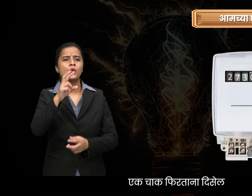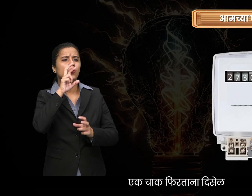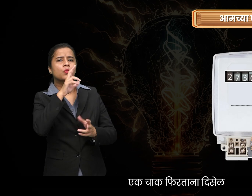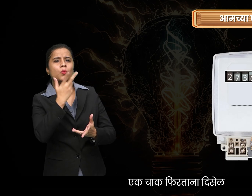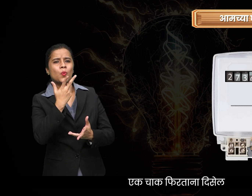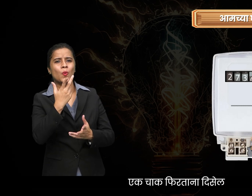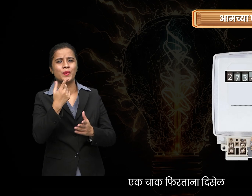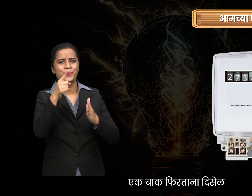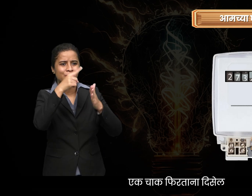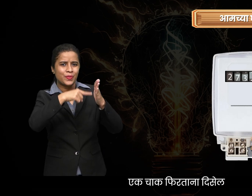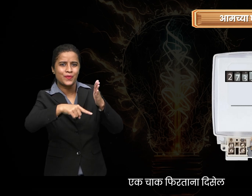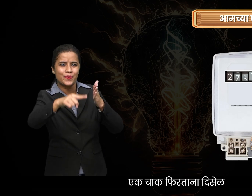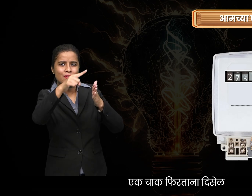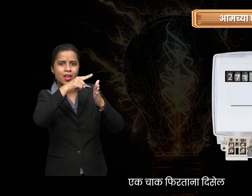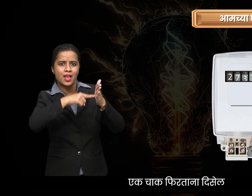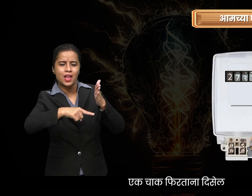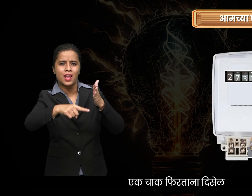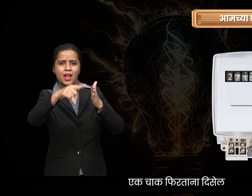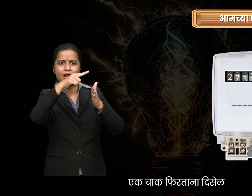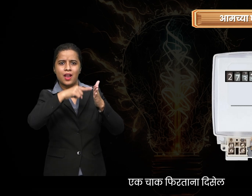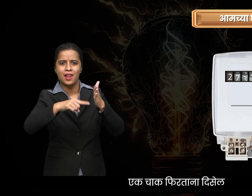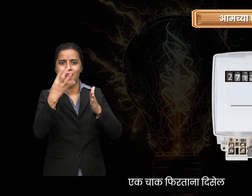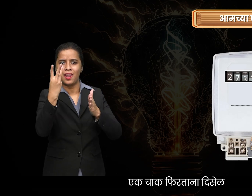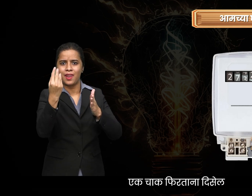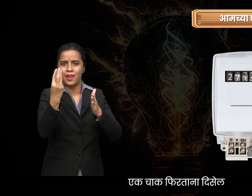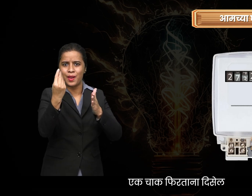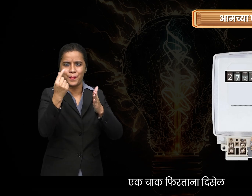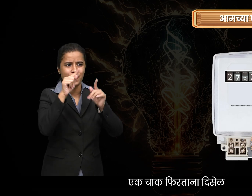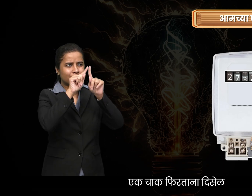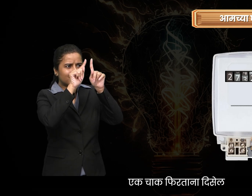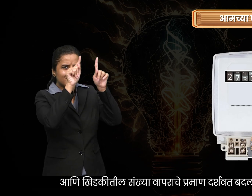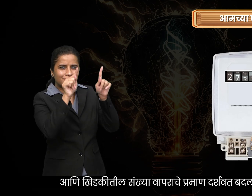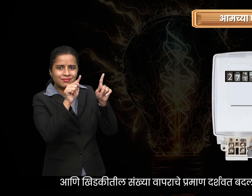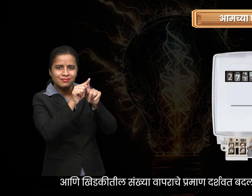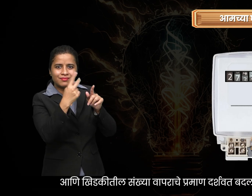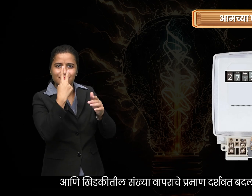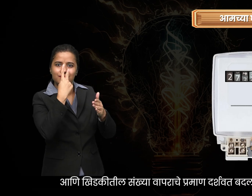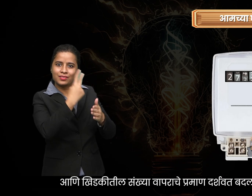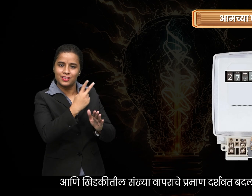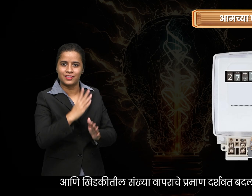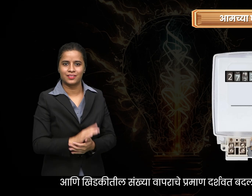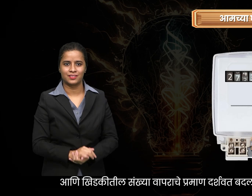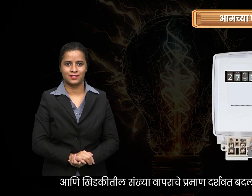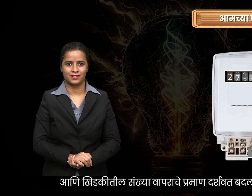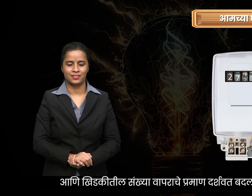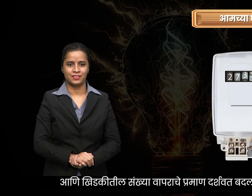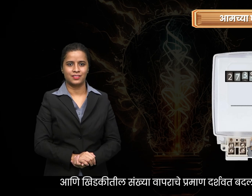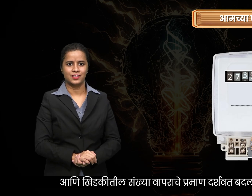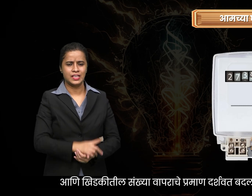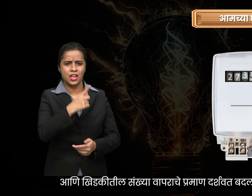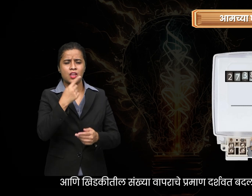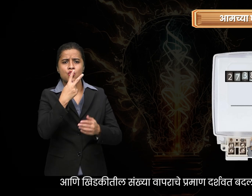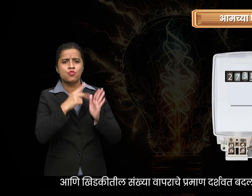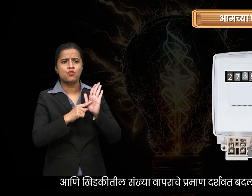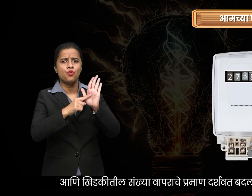चाक फिरताना दिसेल आणि खिडकीतील संख्या